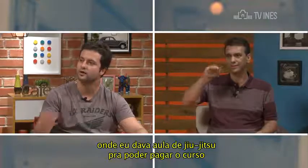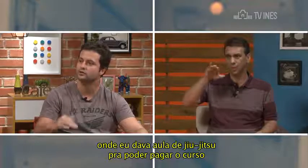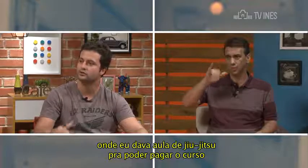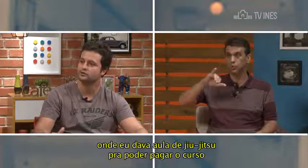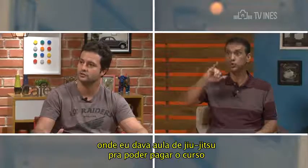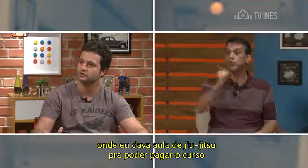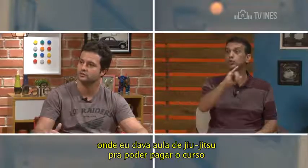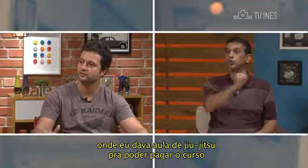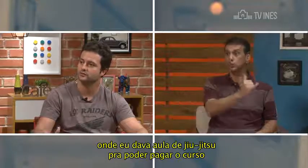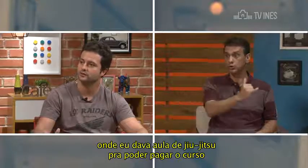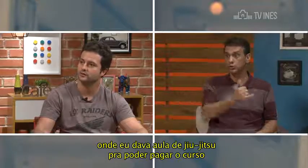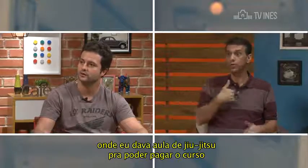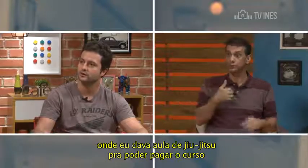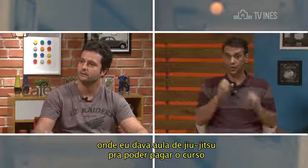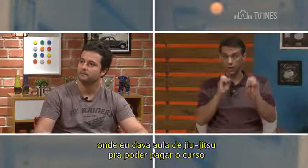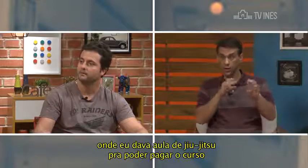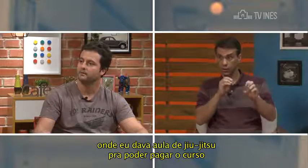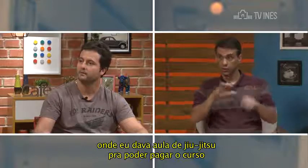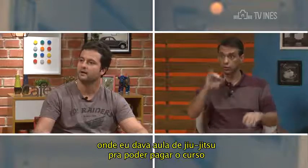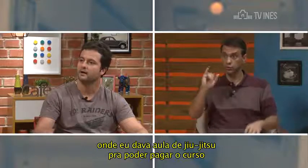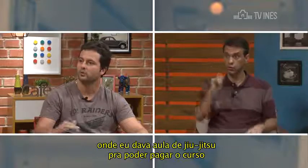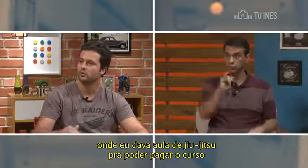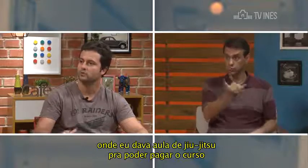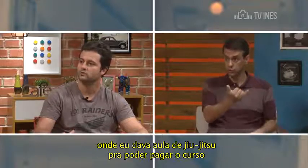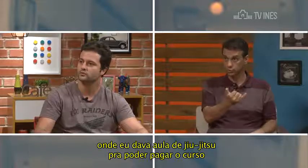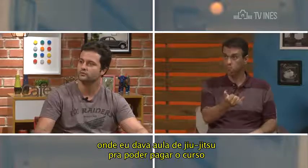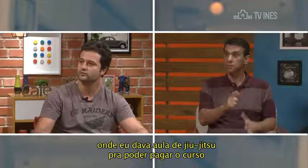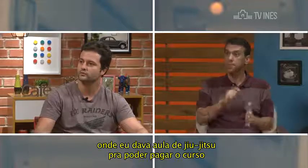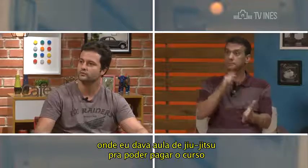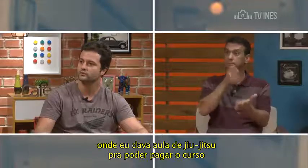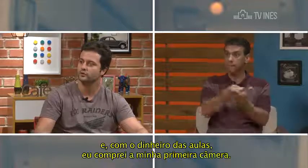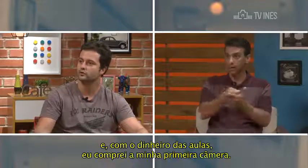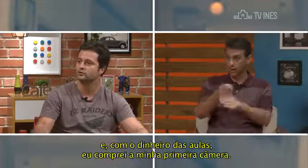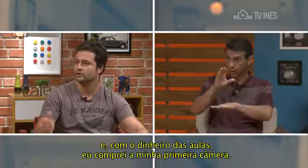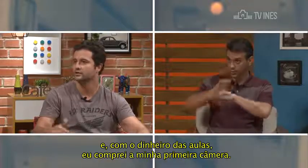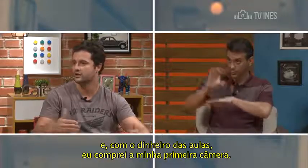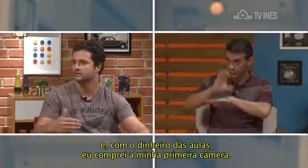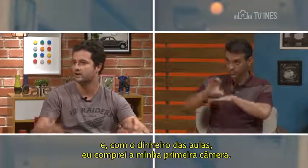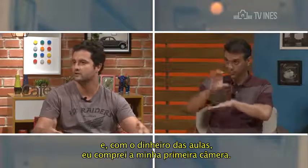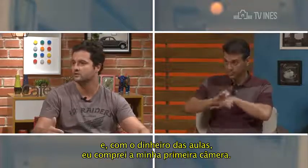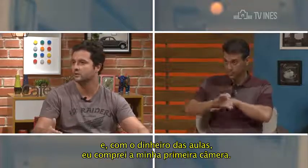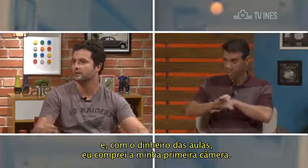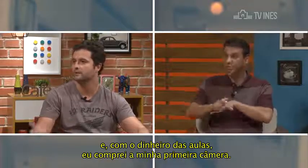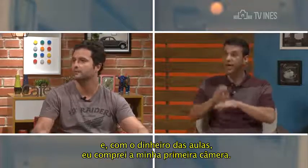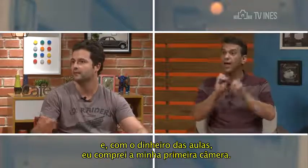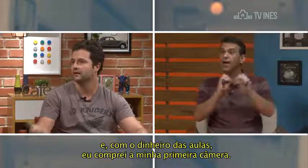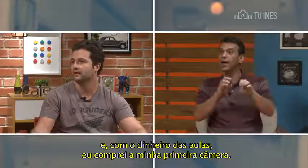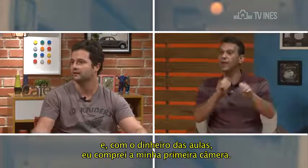onde eu dava aula de jiu-jitsu para poder pagar o curso. E com o dinheiro das